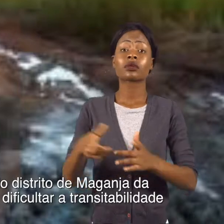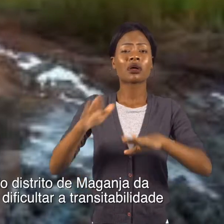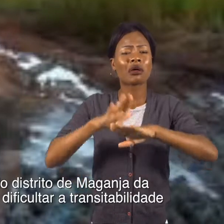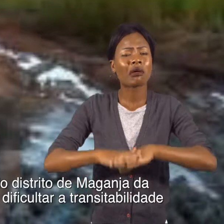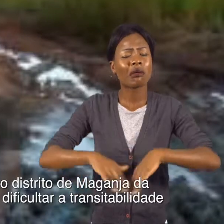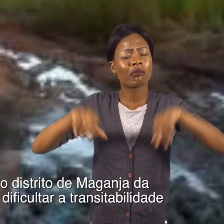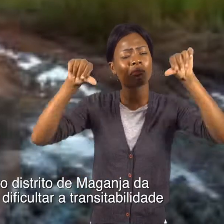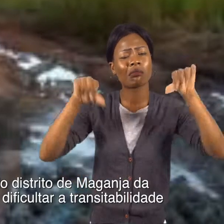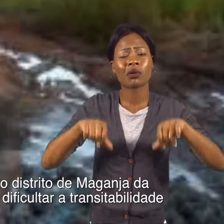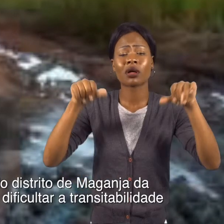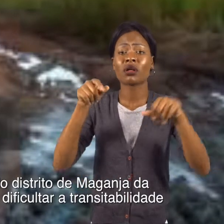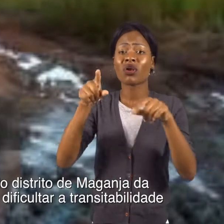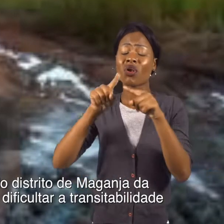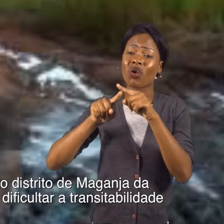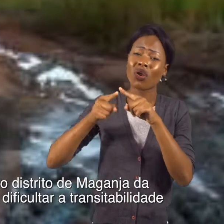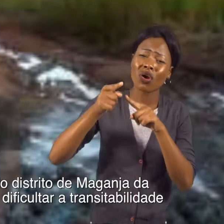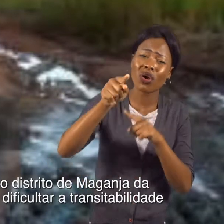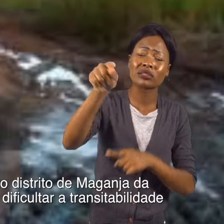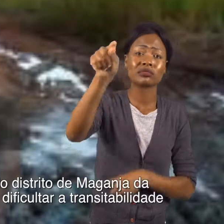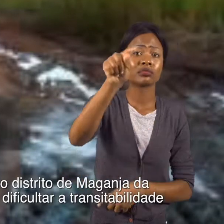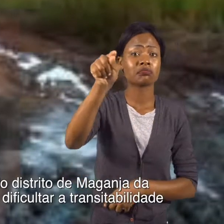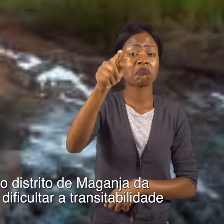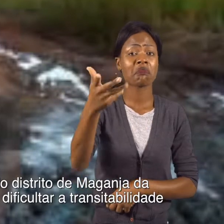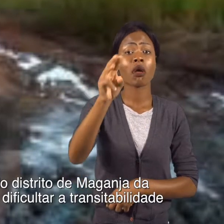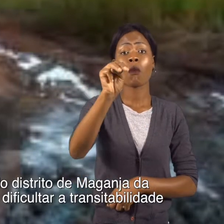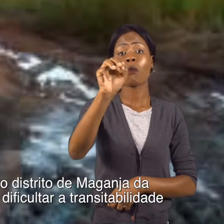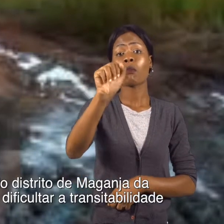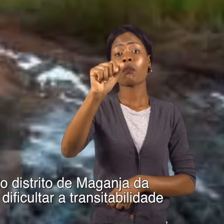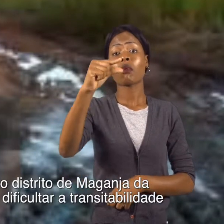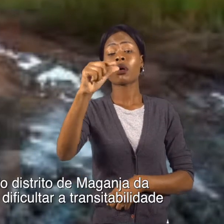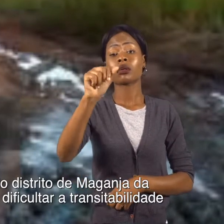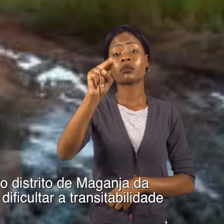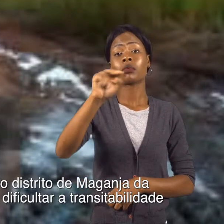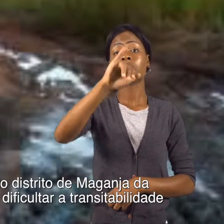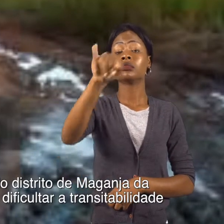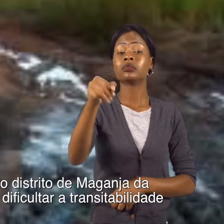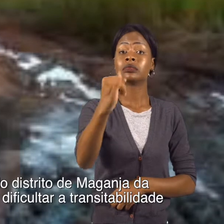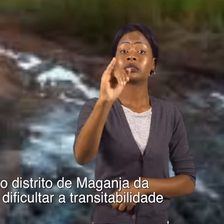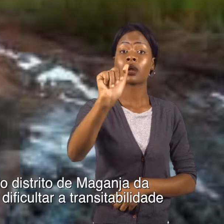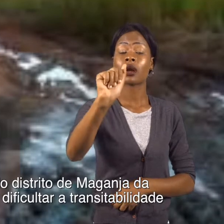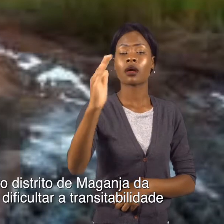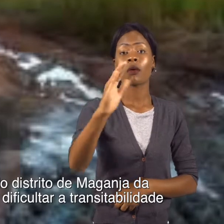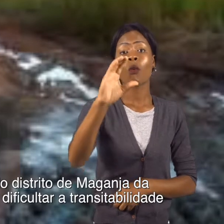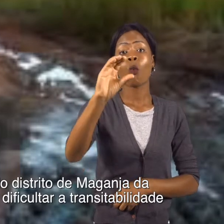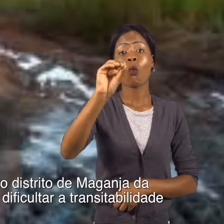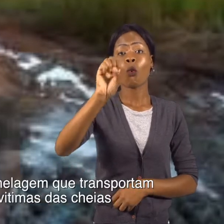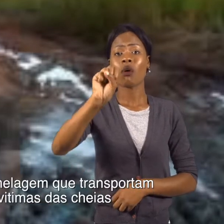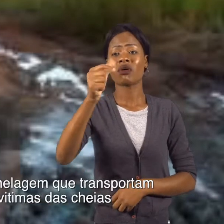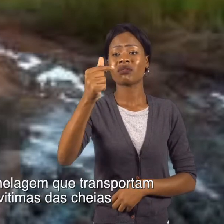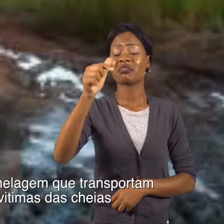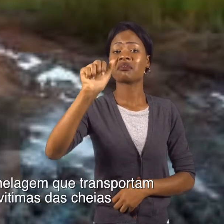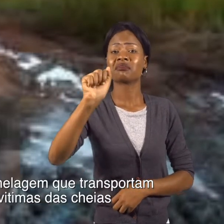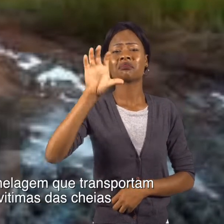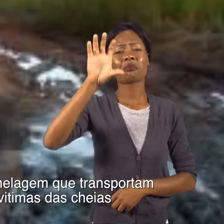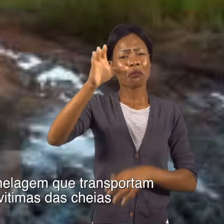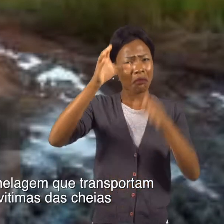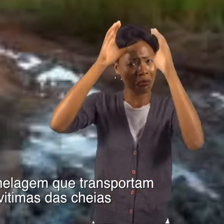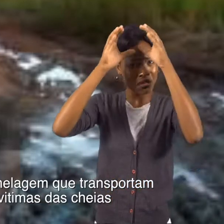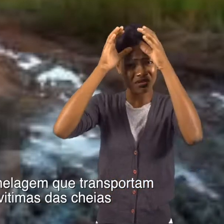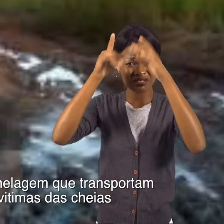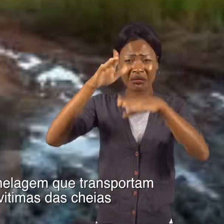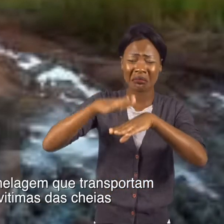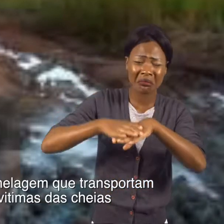O mau estado das vias do distrito de uma ganja da costa na Zambésia está a dificultar a transitabilidade de caminhões de grande